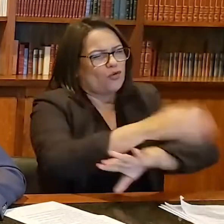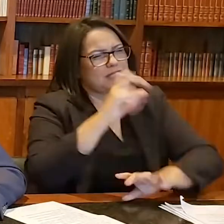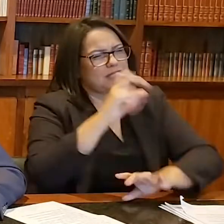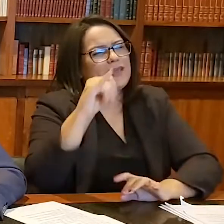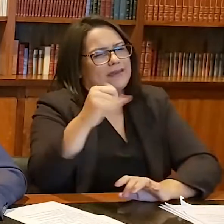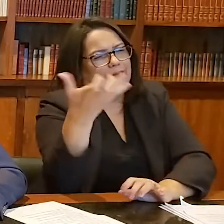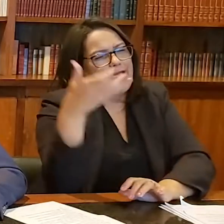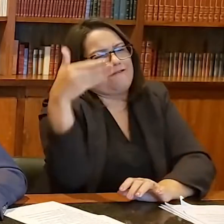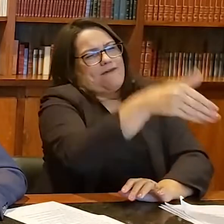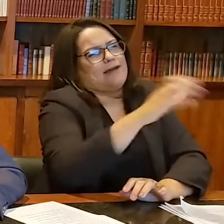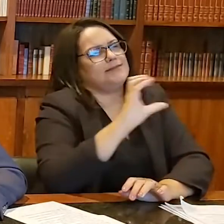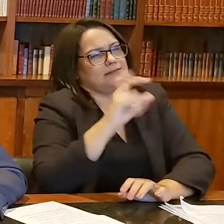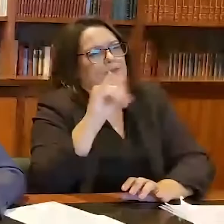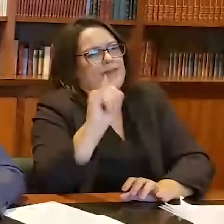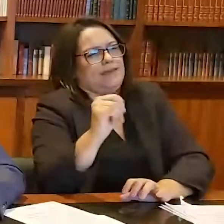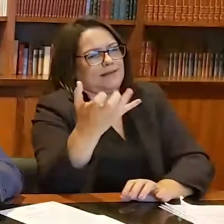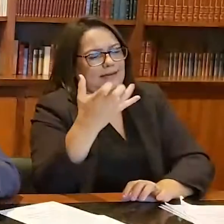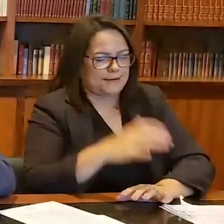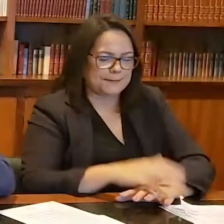estar na CPI, né?